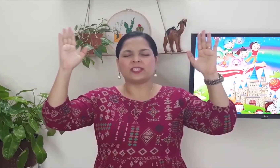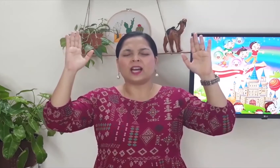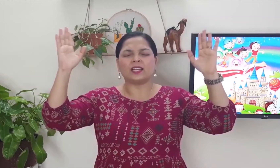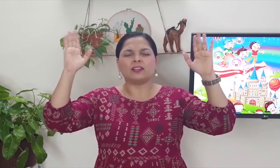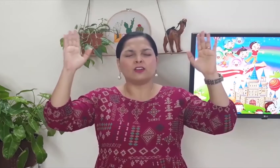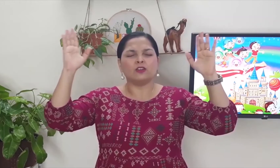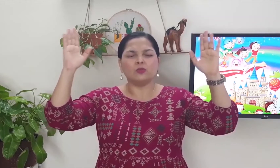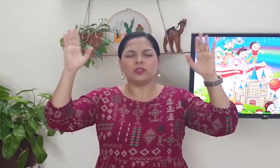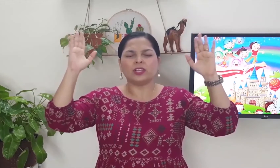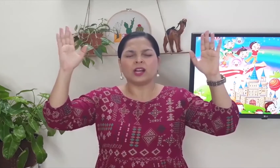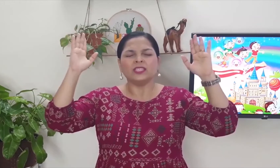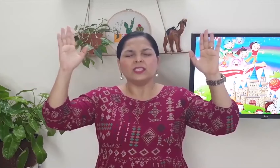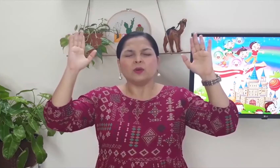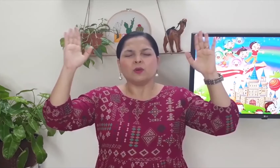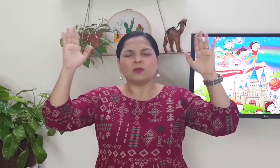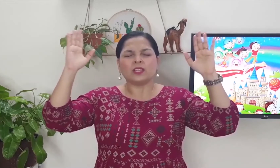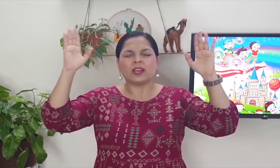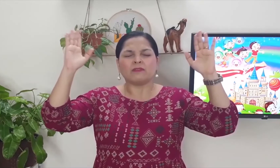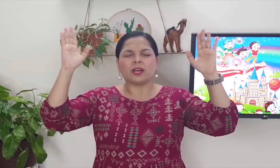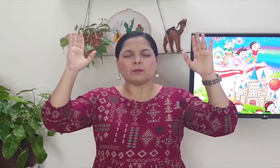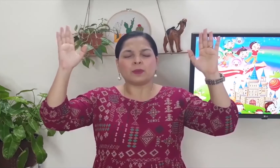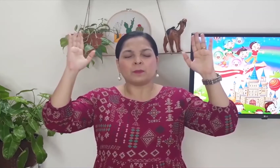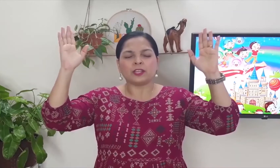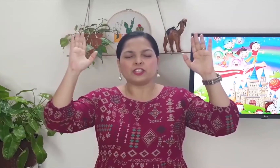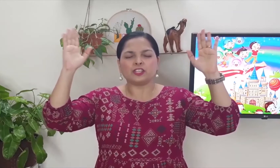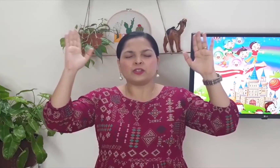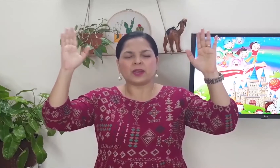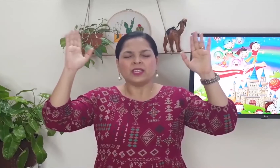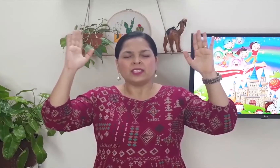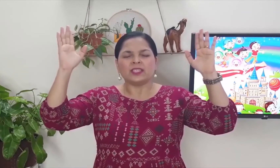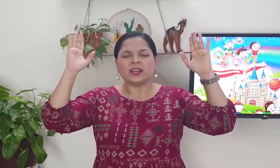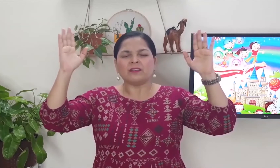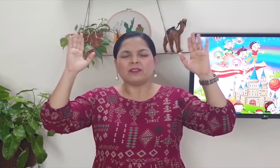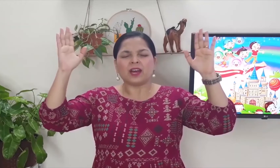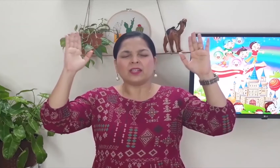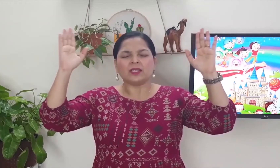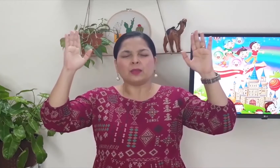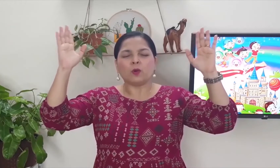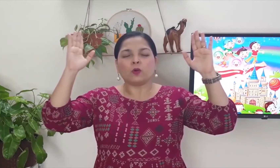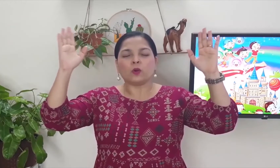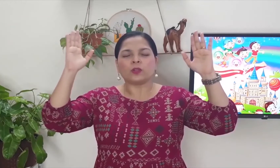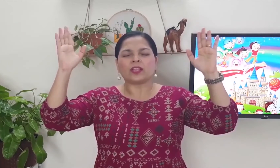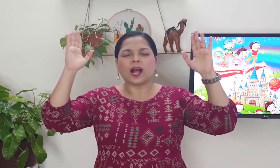हरेक बिमारीलाई हरेक रोगलाई म येशुको नाउँमा यस समयमा निको हुने आज्ञा गर्दछु।